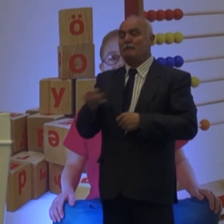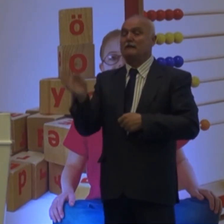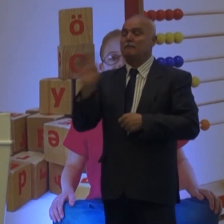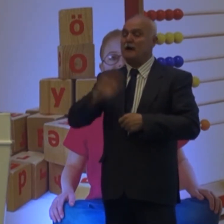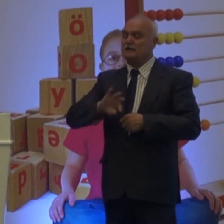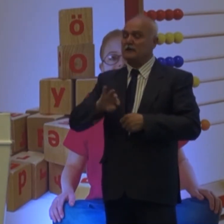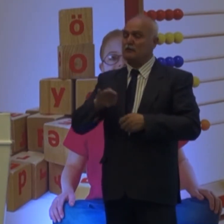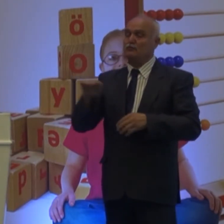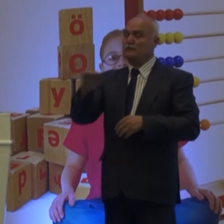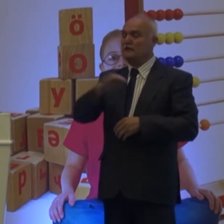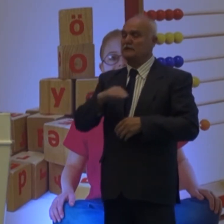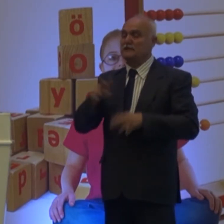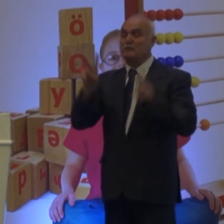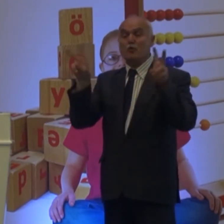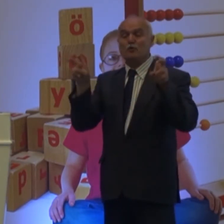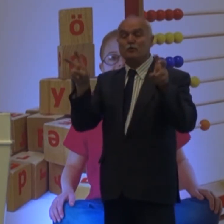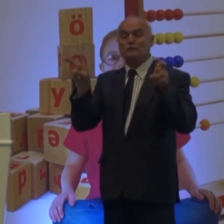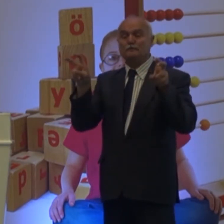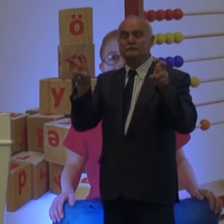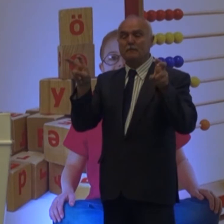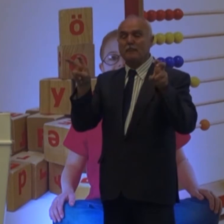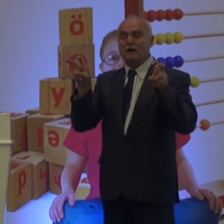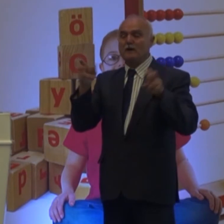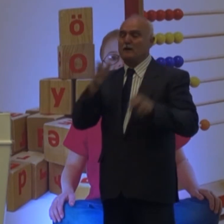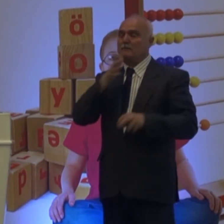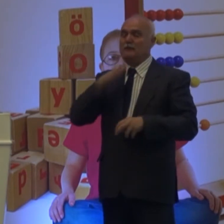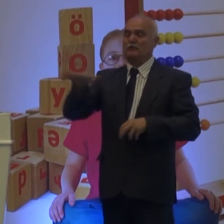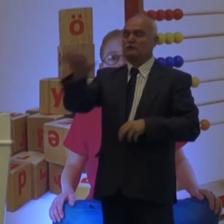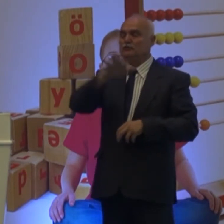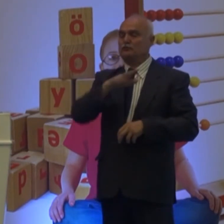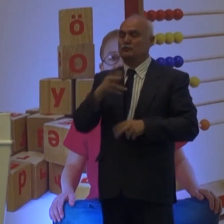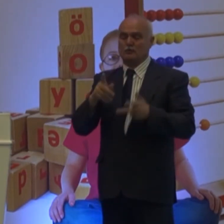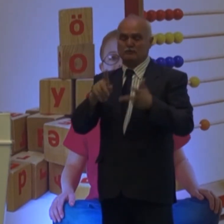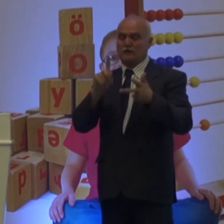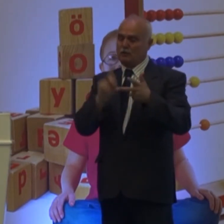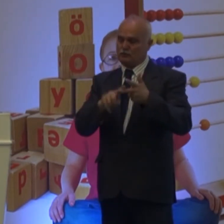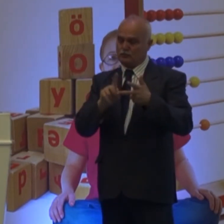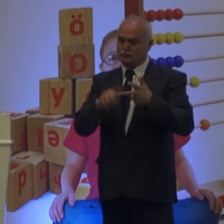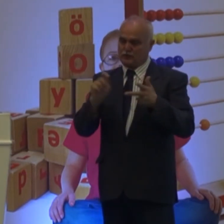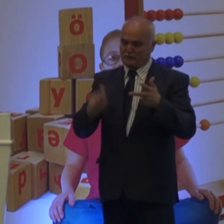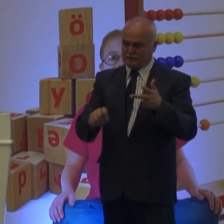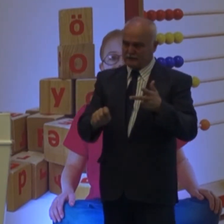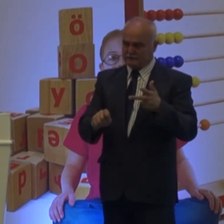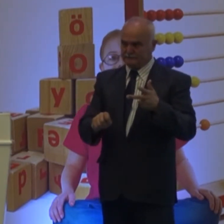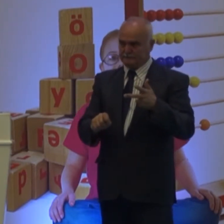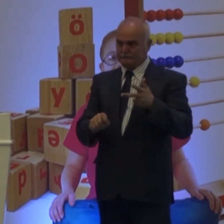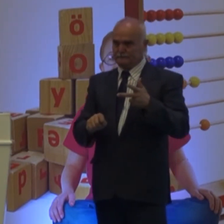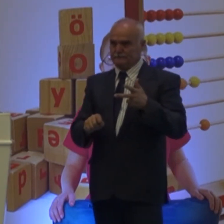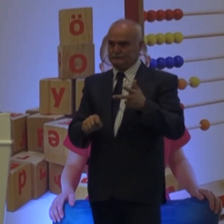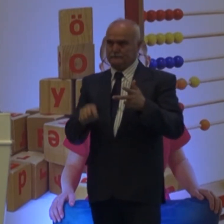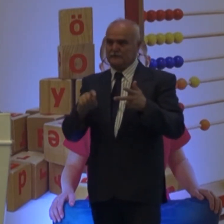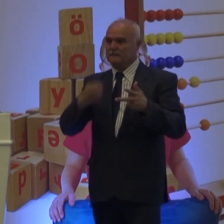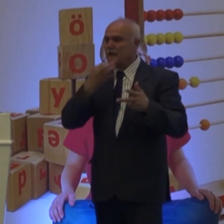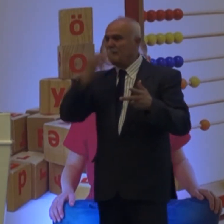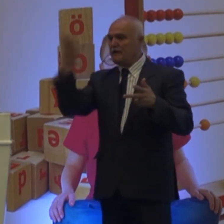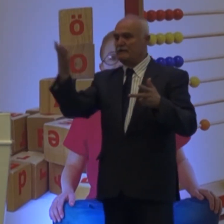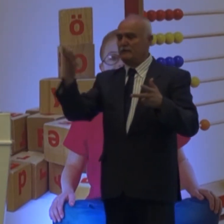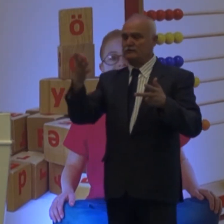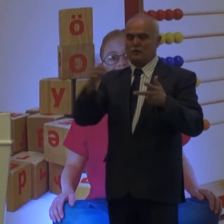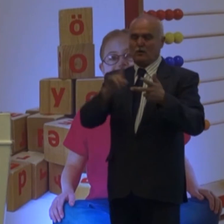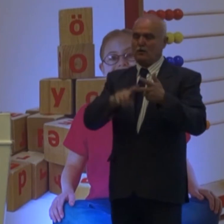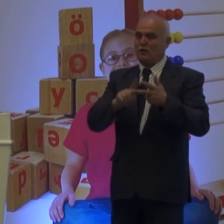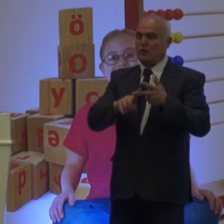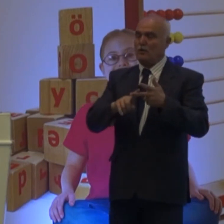üzerinde çalıştığımız konu da biliyorsunuz bu sene üçüncüsünü yapacağız. Şimdi duyuruya çıktık. Özel eğitim